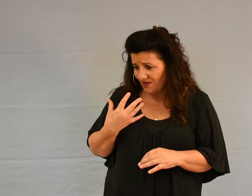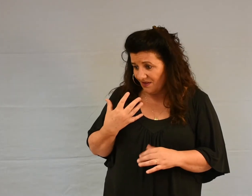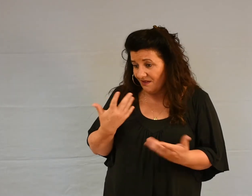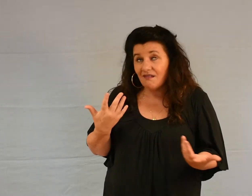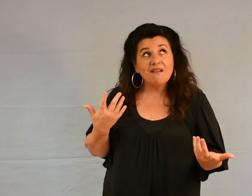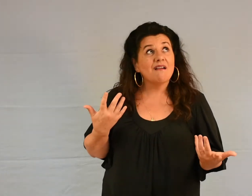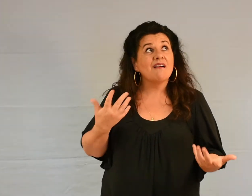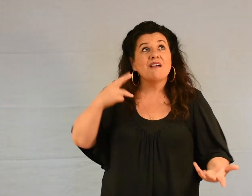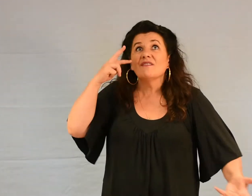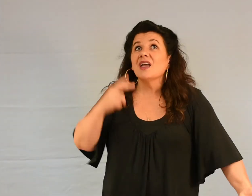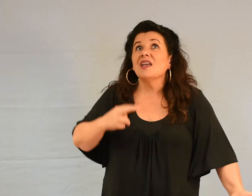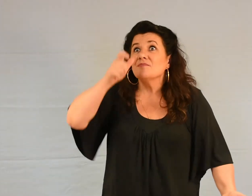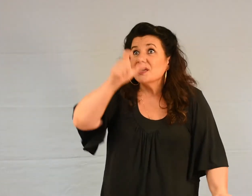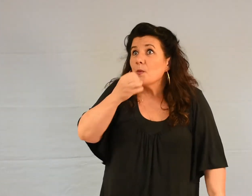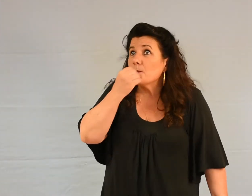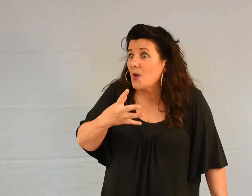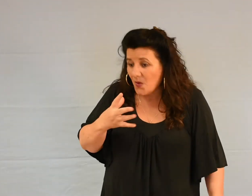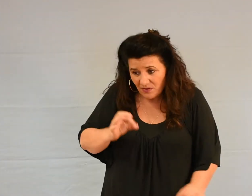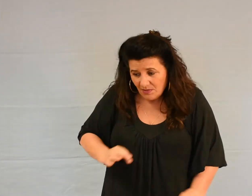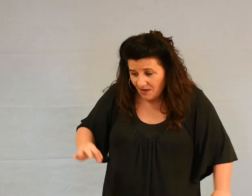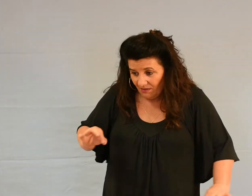Personne n'est bon, sinon Dieu lui-même.